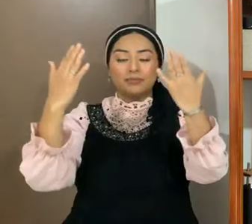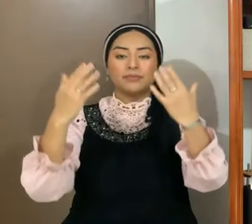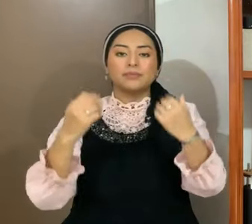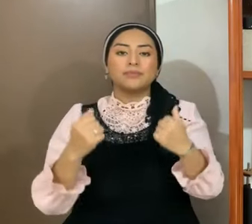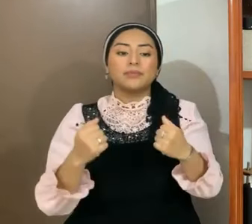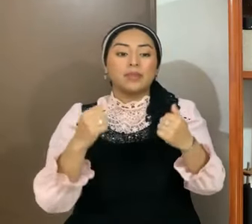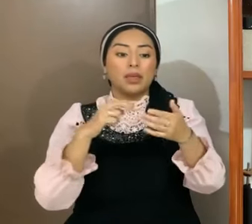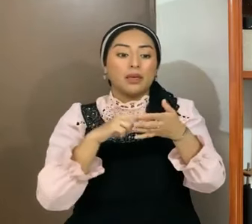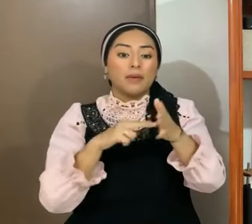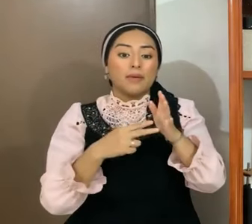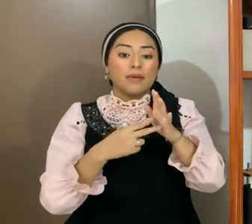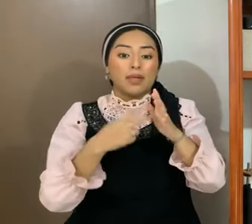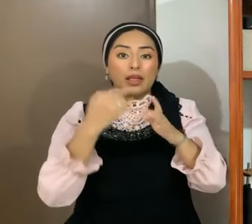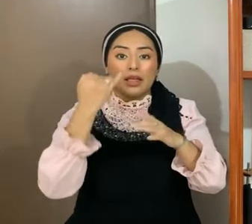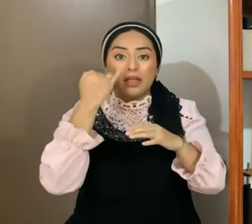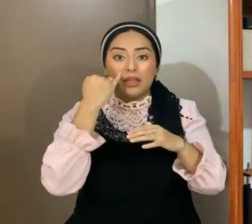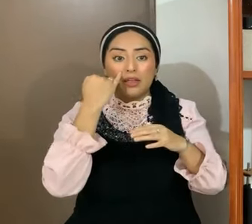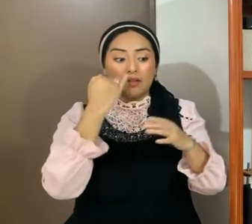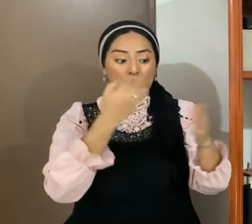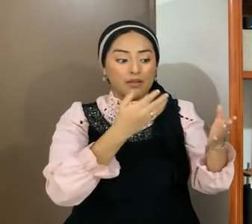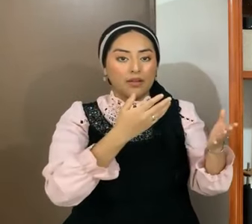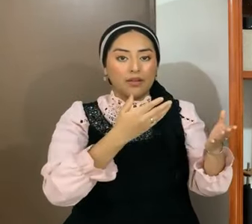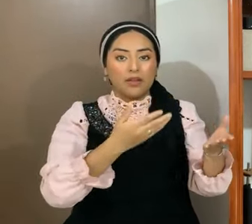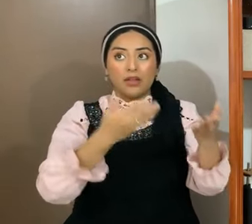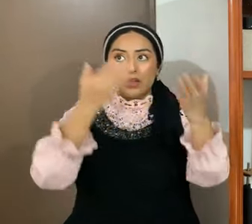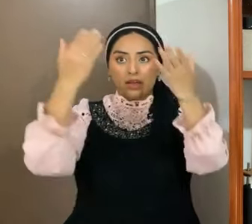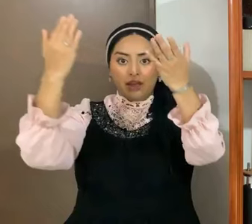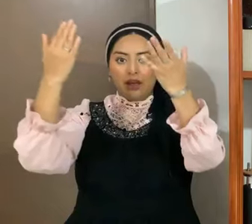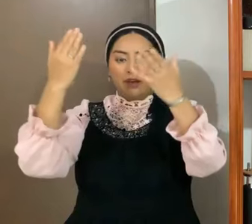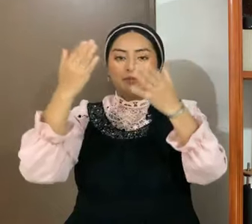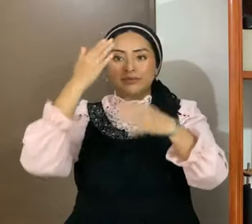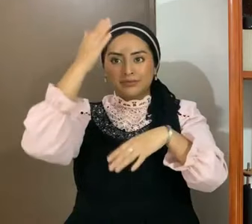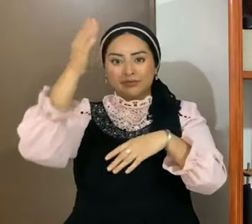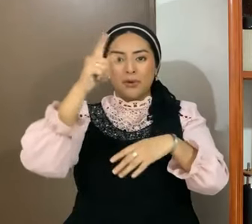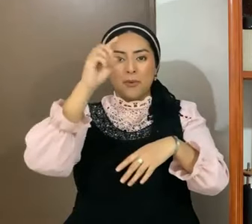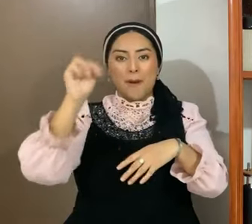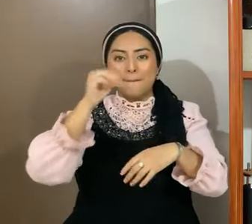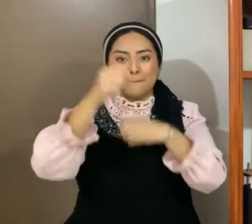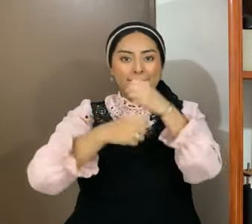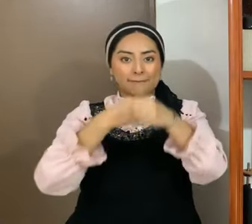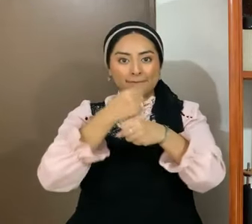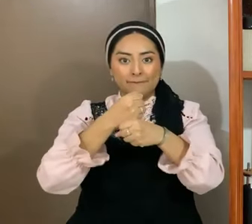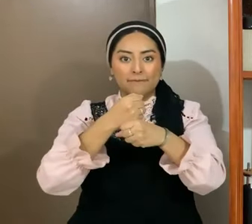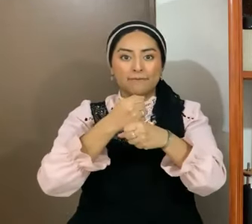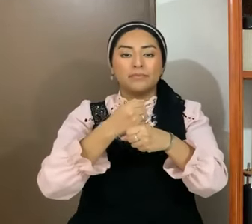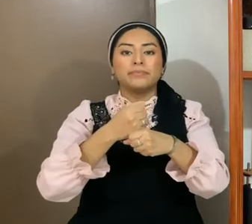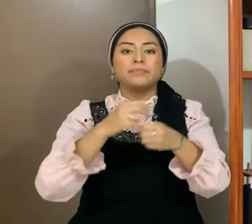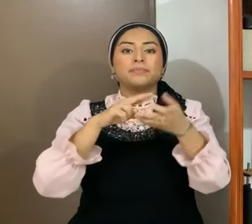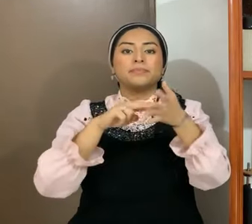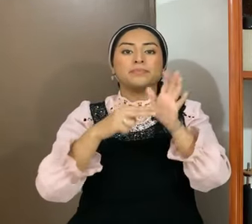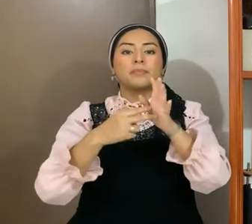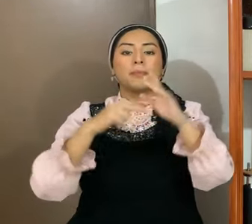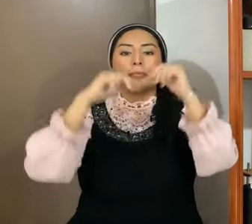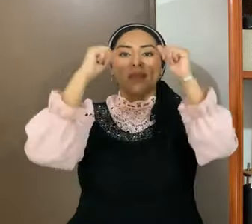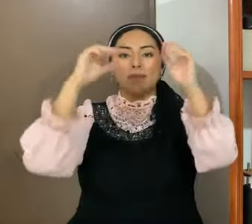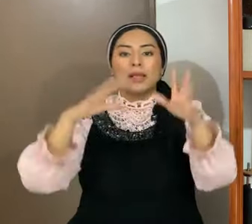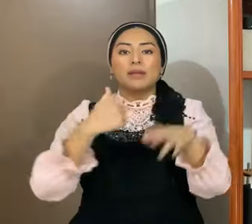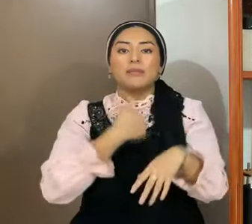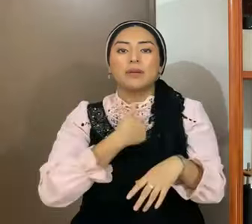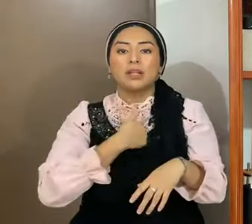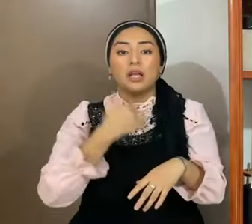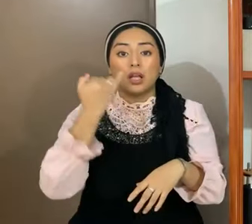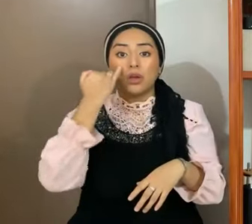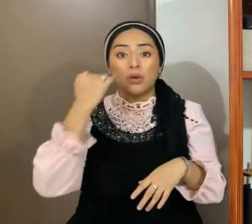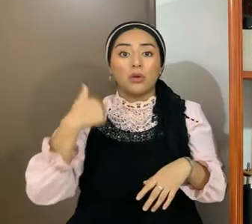decir, que si se llevara uno de estos sacrificios, ahora que en el milenio, cuando eso suceda, se bendice a sí mismo. Si nosotros